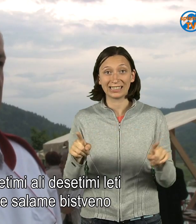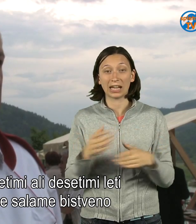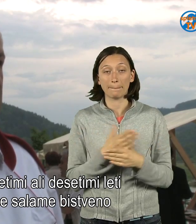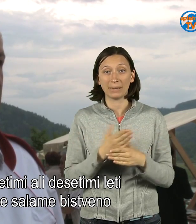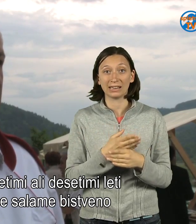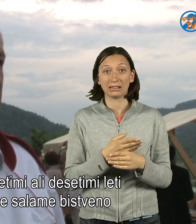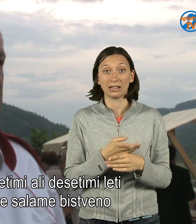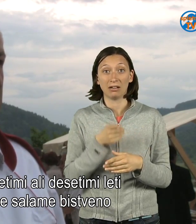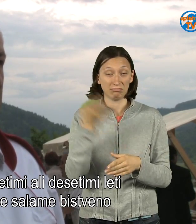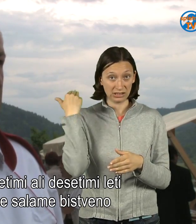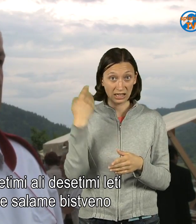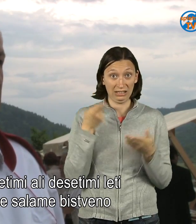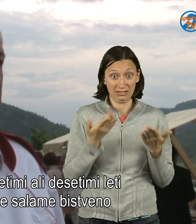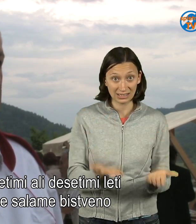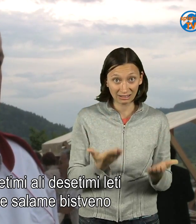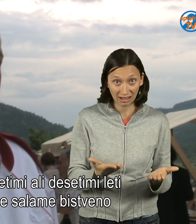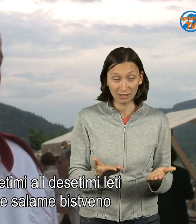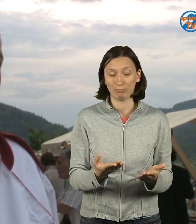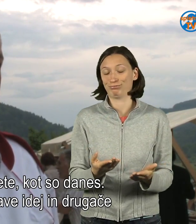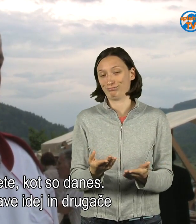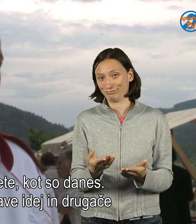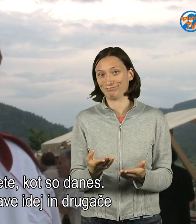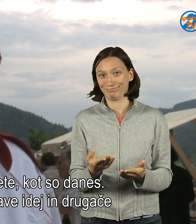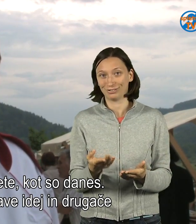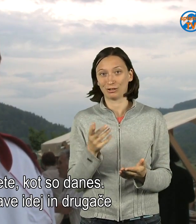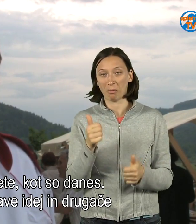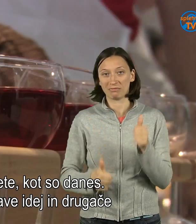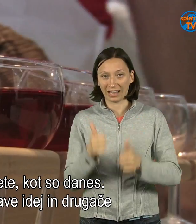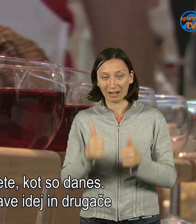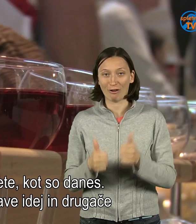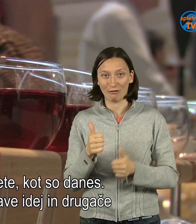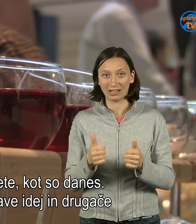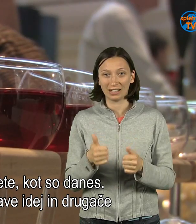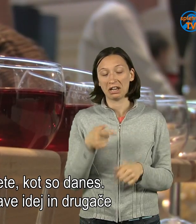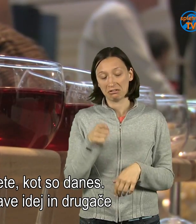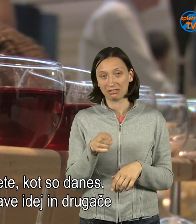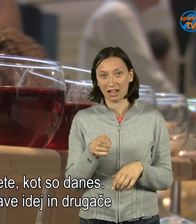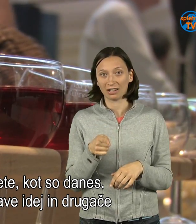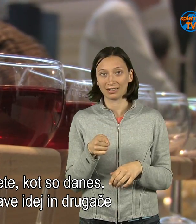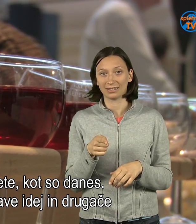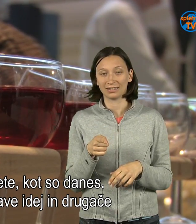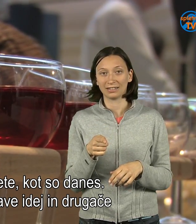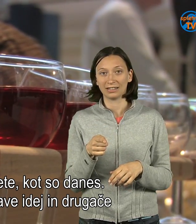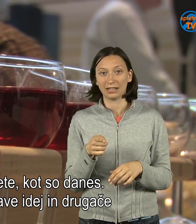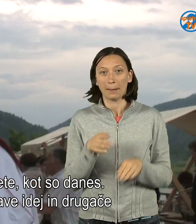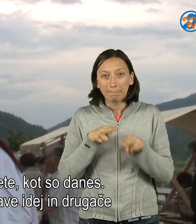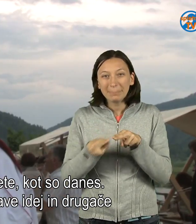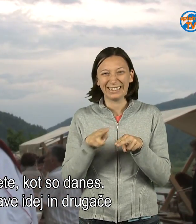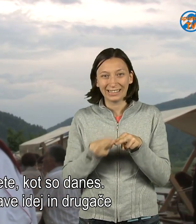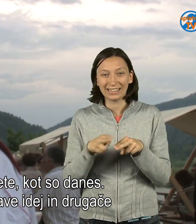leti, kakšna je razlika med tedaj in sedaj, je vsekakor to tekmovanje eno tako